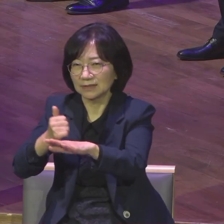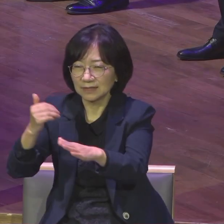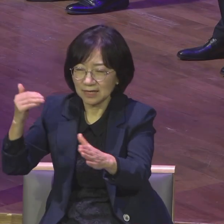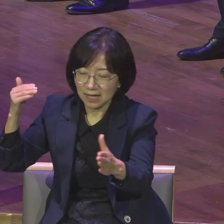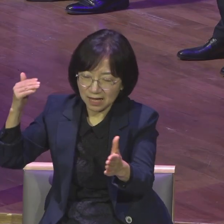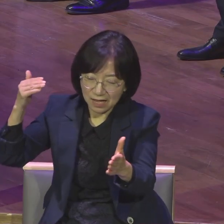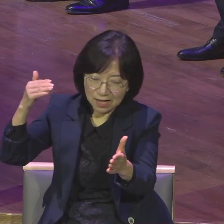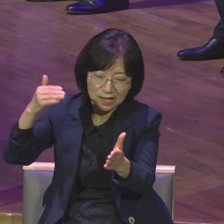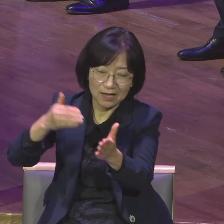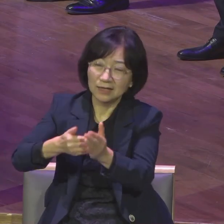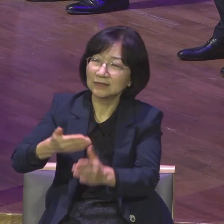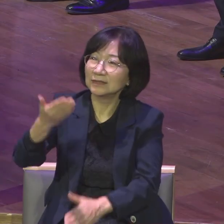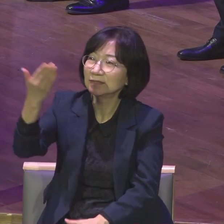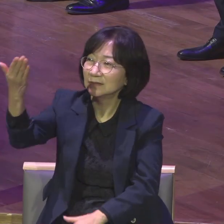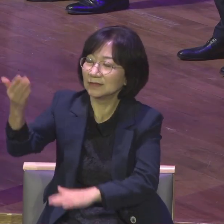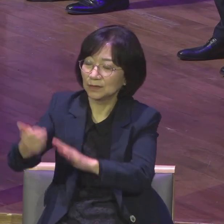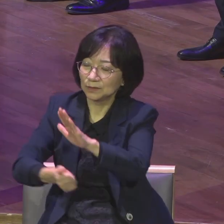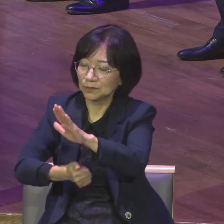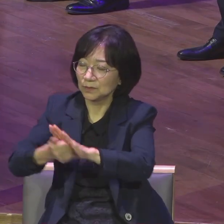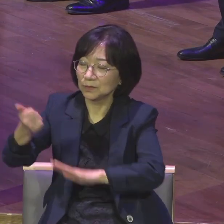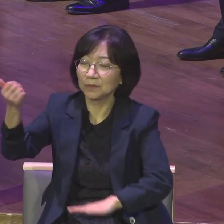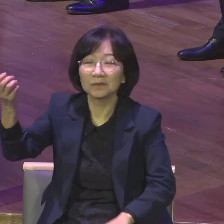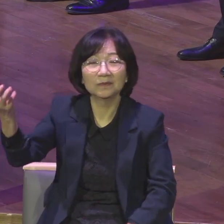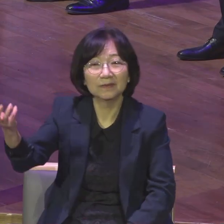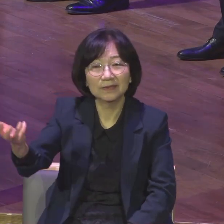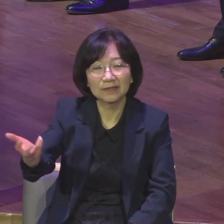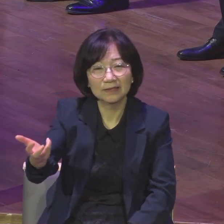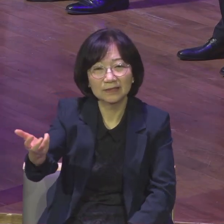끝까지 그를